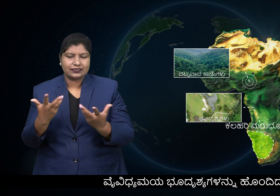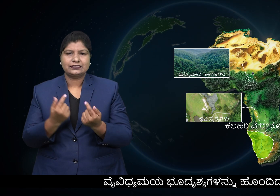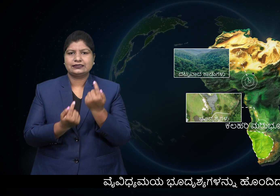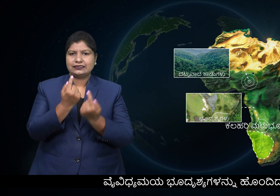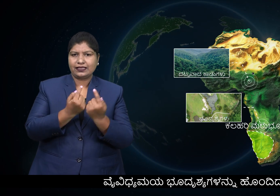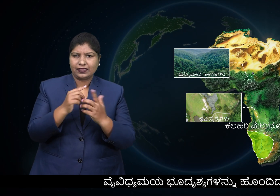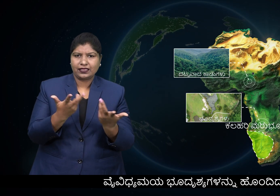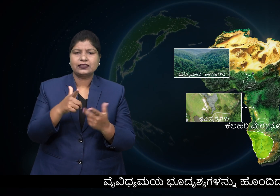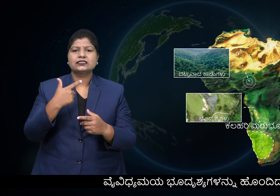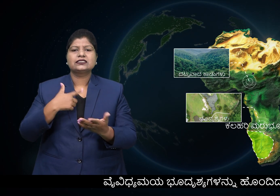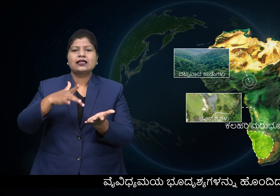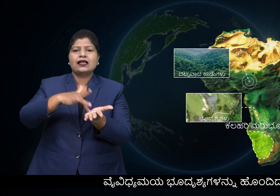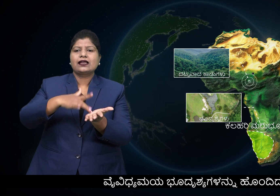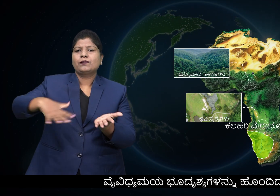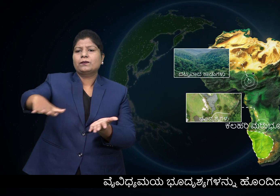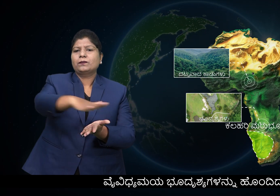ಹೊಂದಿದೆ.